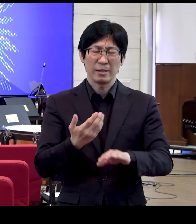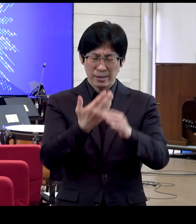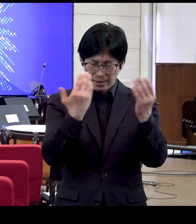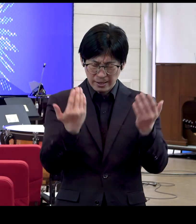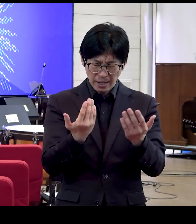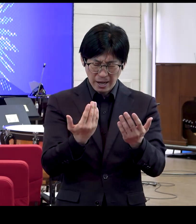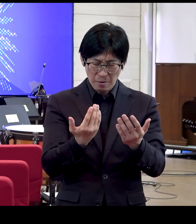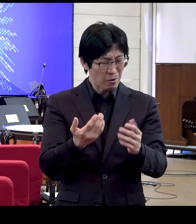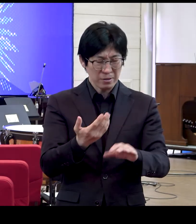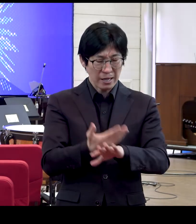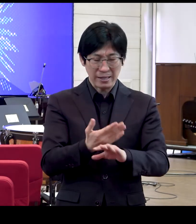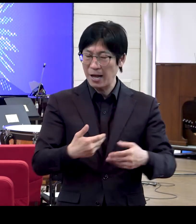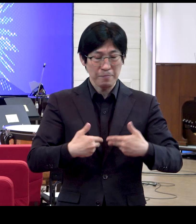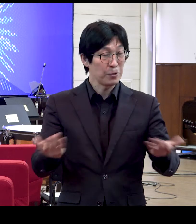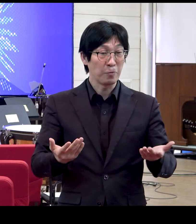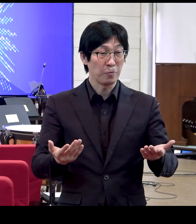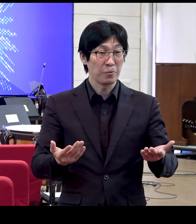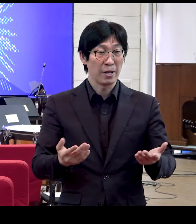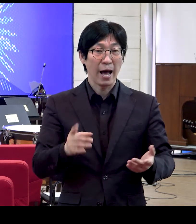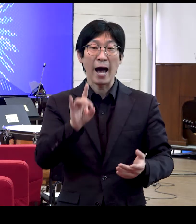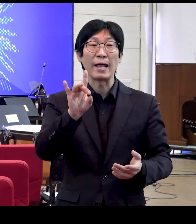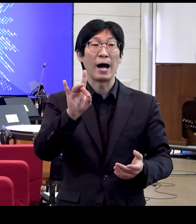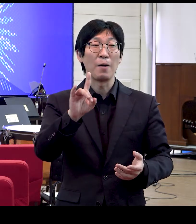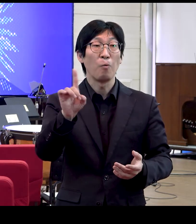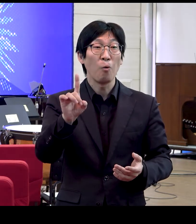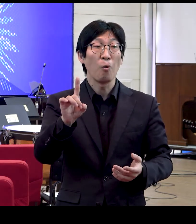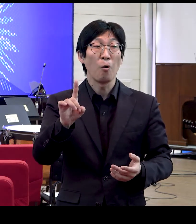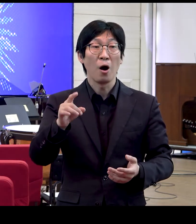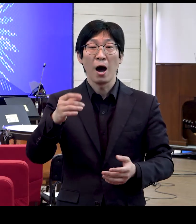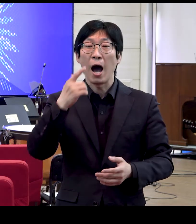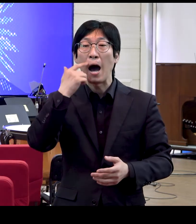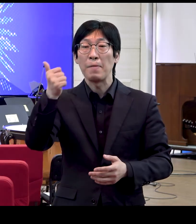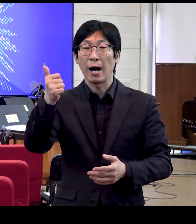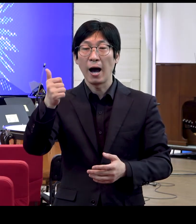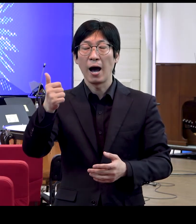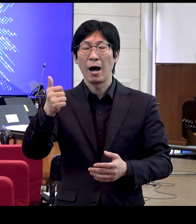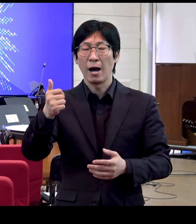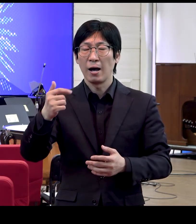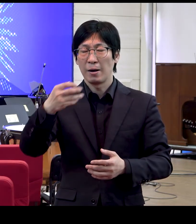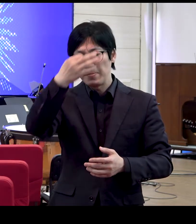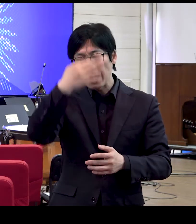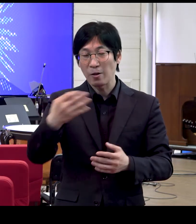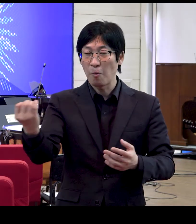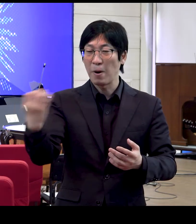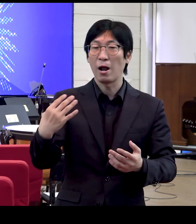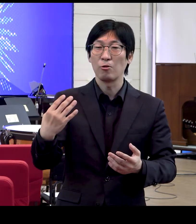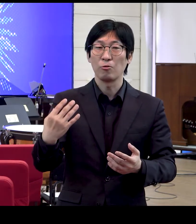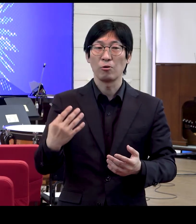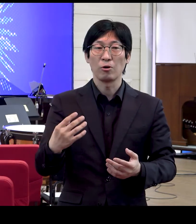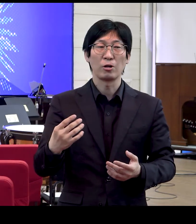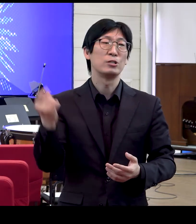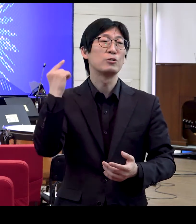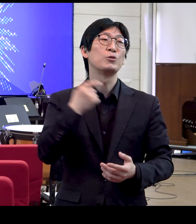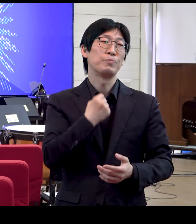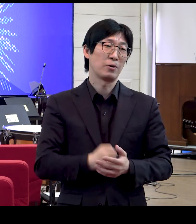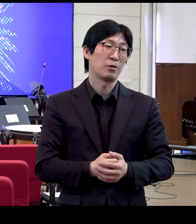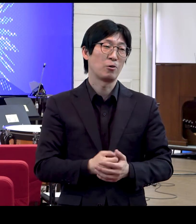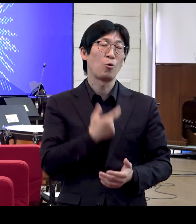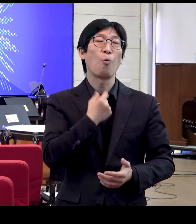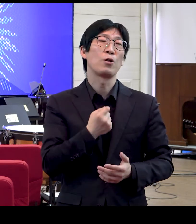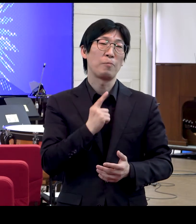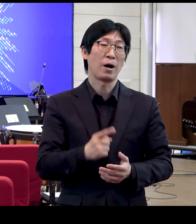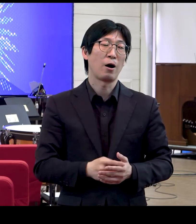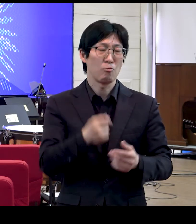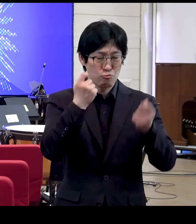다른 거 필요 없고 그냥 아버지가 자기한테 미안하다, 내가 잘못했다, 그런 말씀 한번 하시는 거 듣는 게 자기한테는